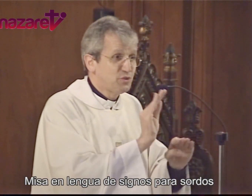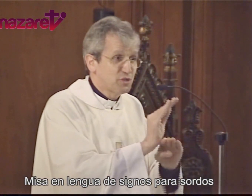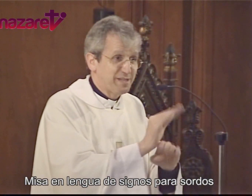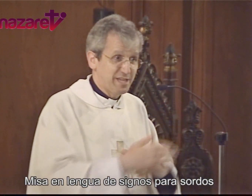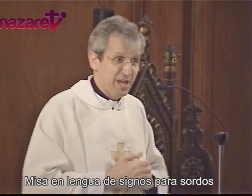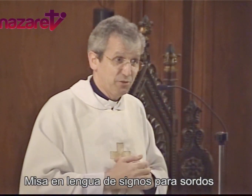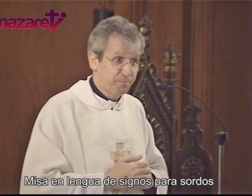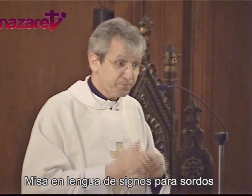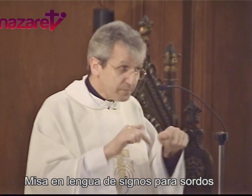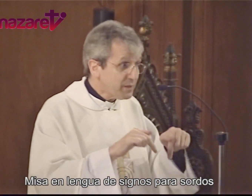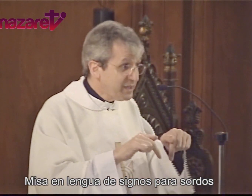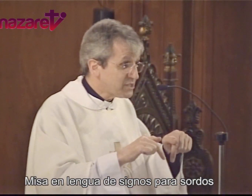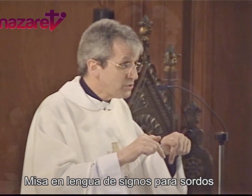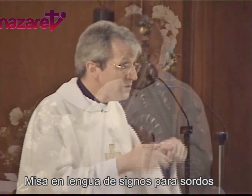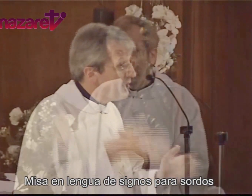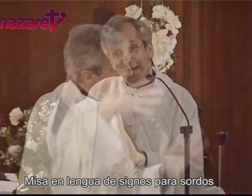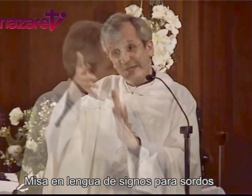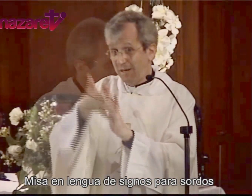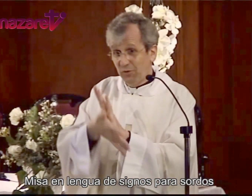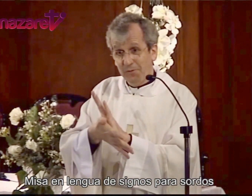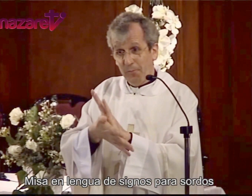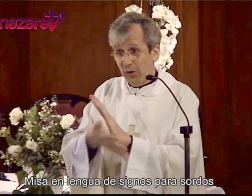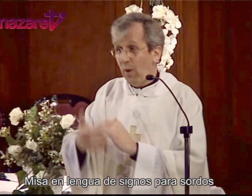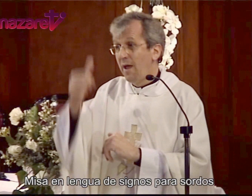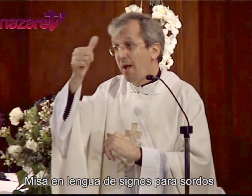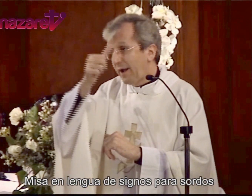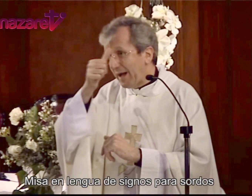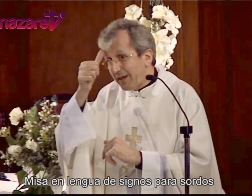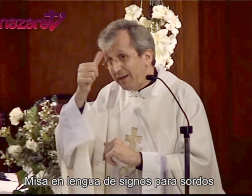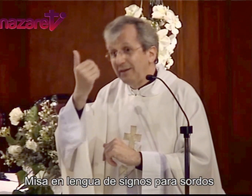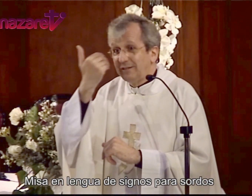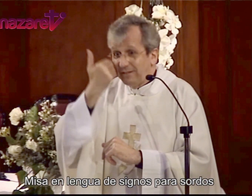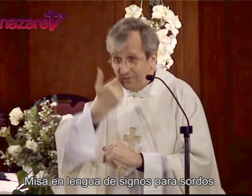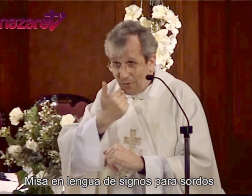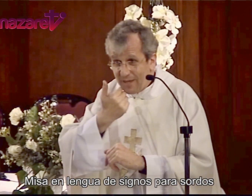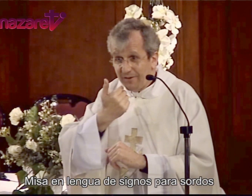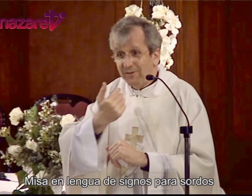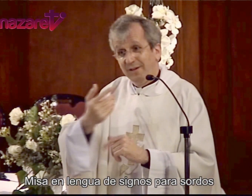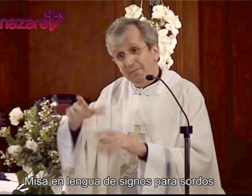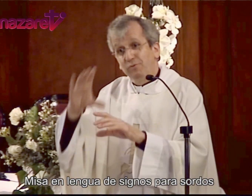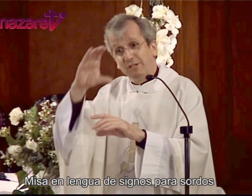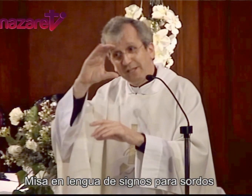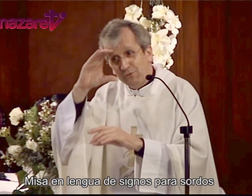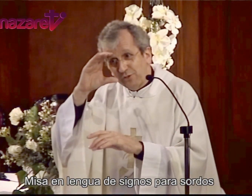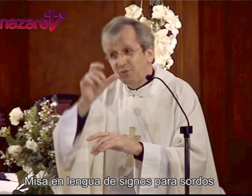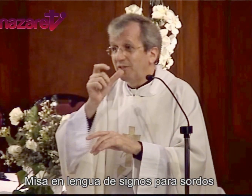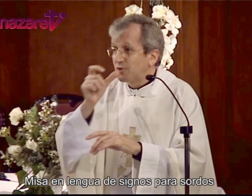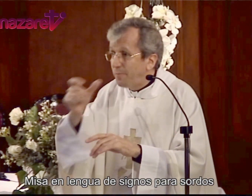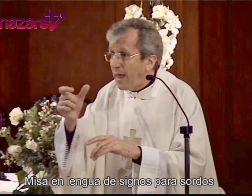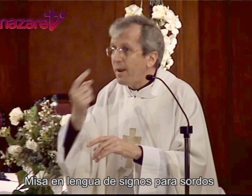Nos va enseñando Y esto Es el motivo Por el cual Cada domingo Pues estamos Escuchando su palabra